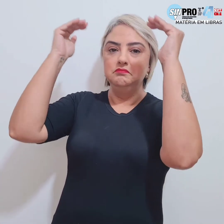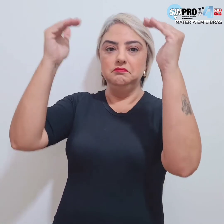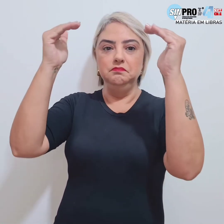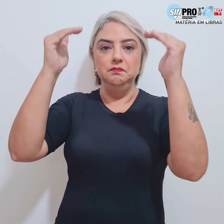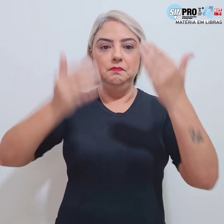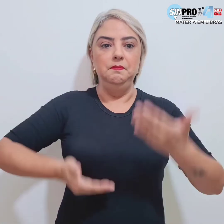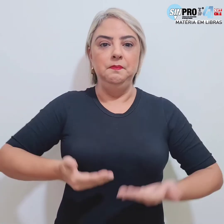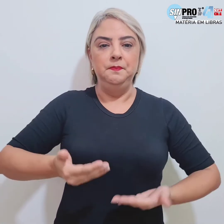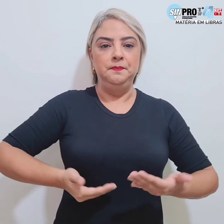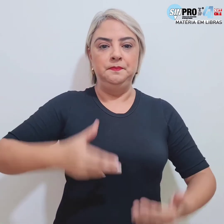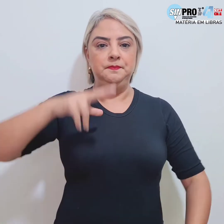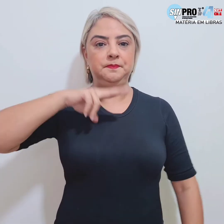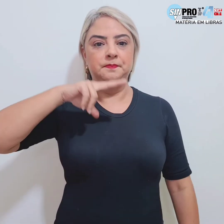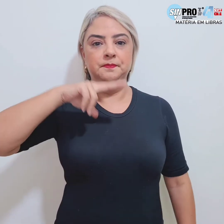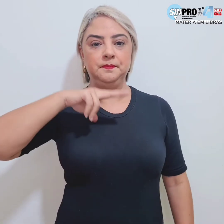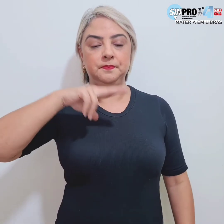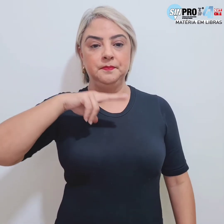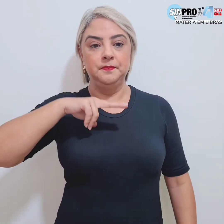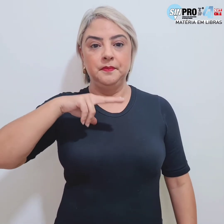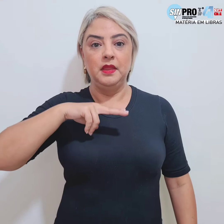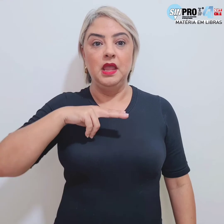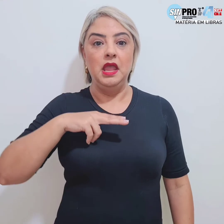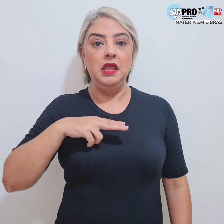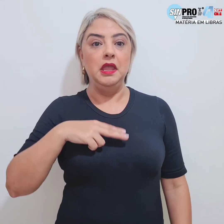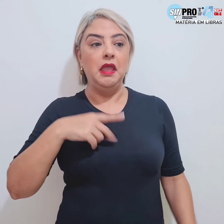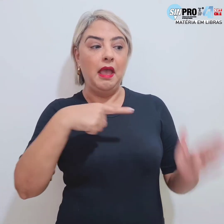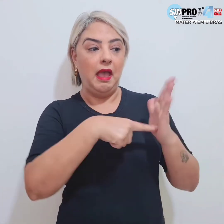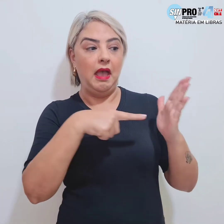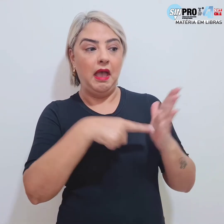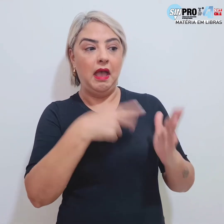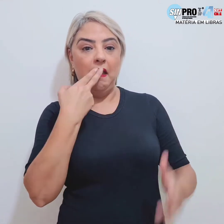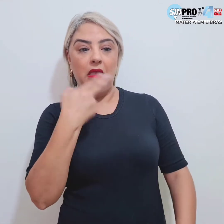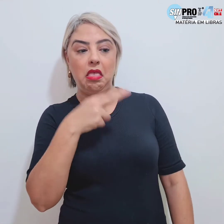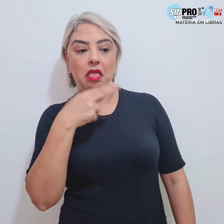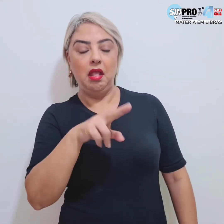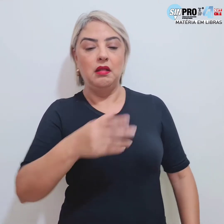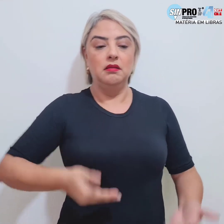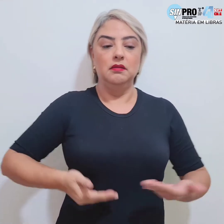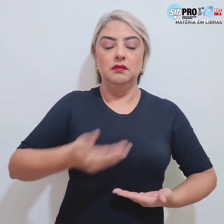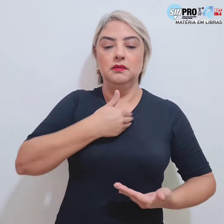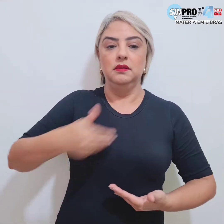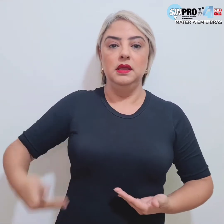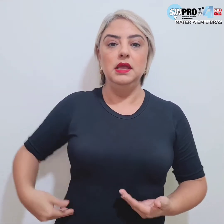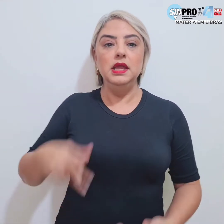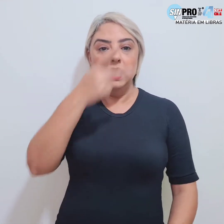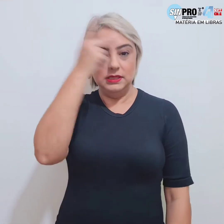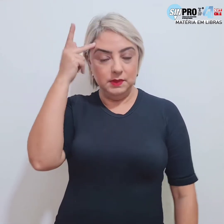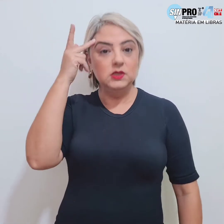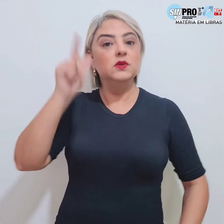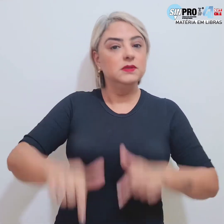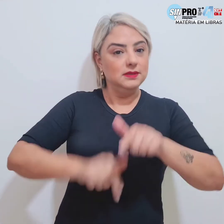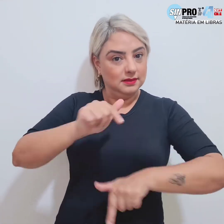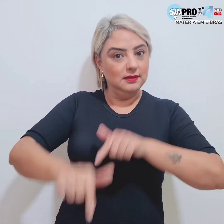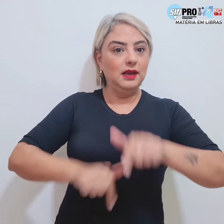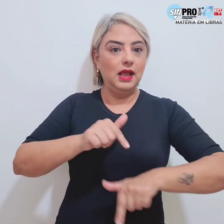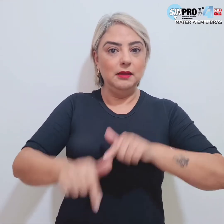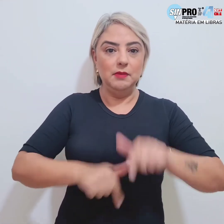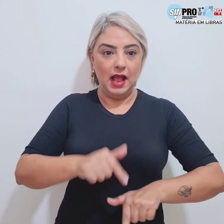serviços privados e acusa os serviços públicos e seus servidores de